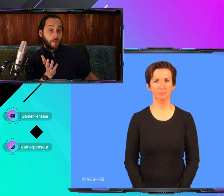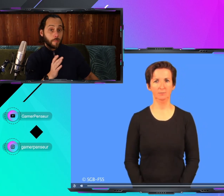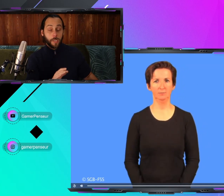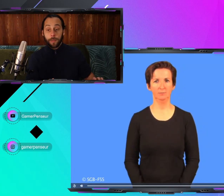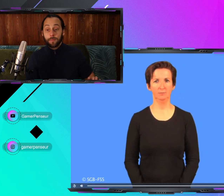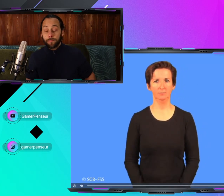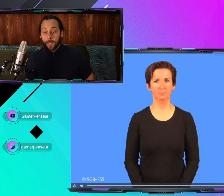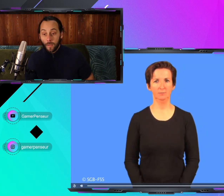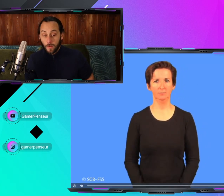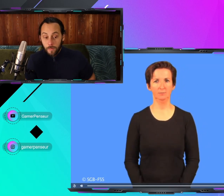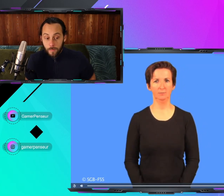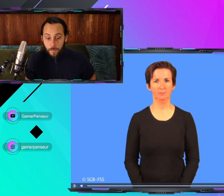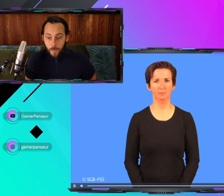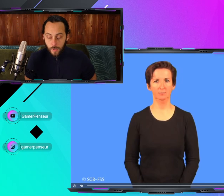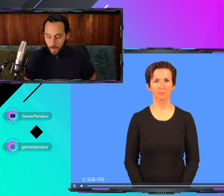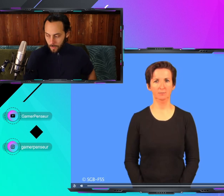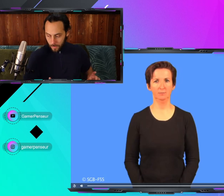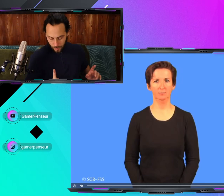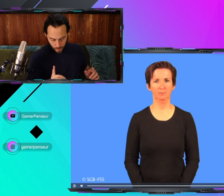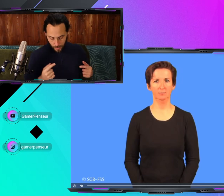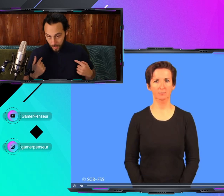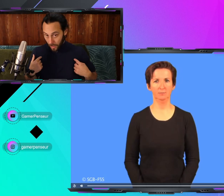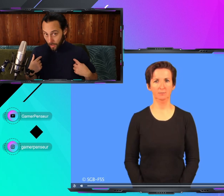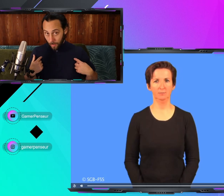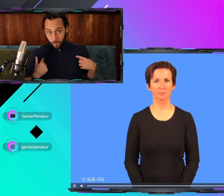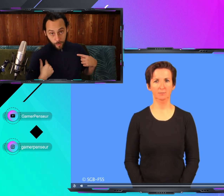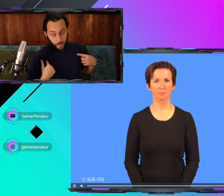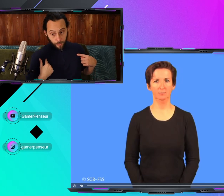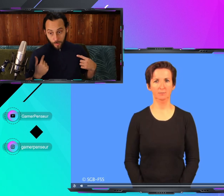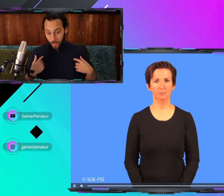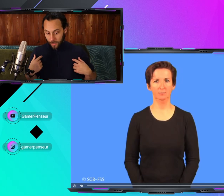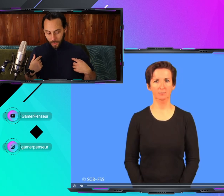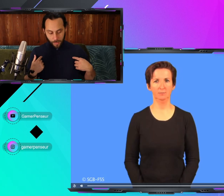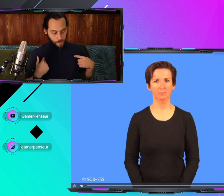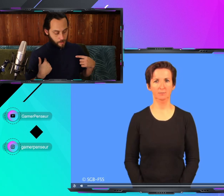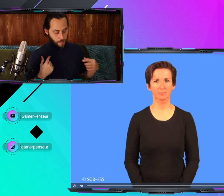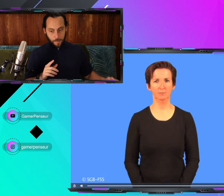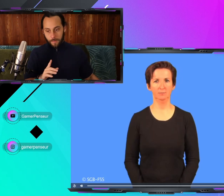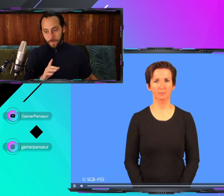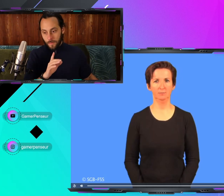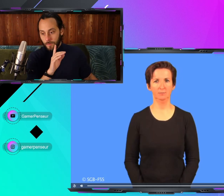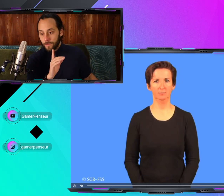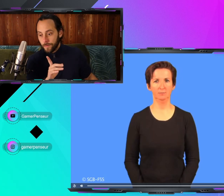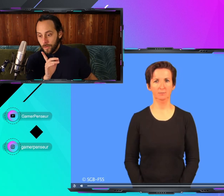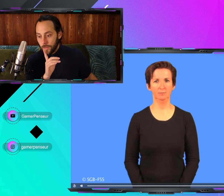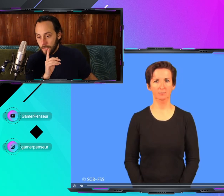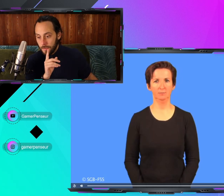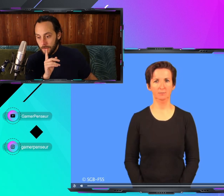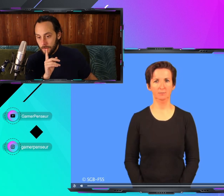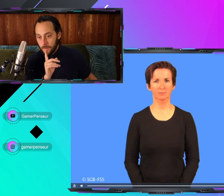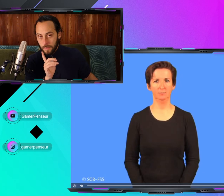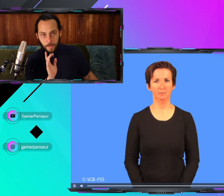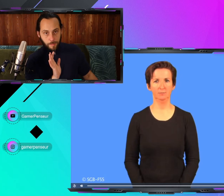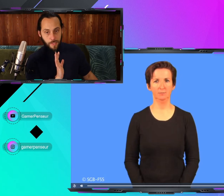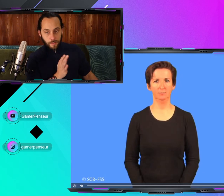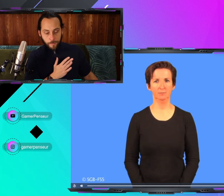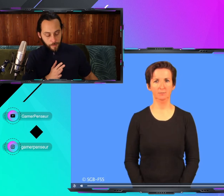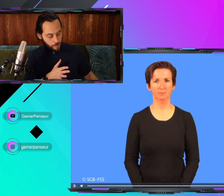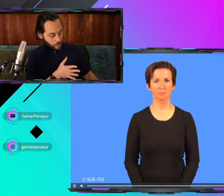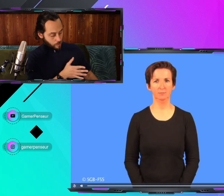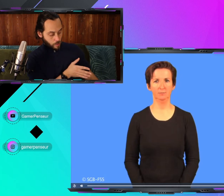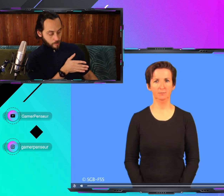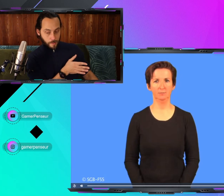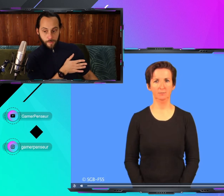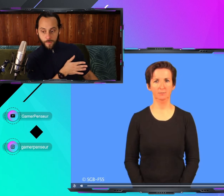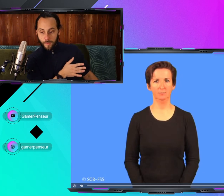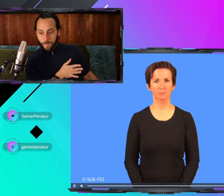Ah, ok, bah il n'y a pas de pi alors. Il y a un mouvement d'épaule hein, qui indique... On va regarder. Hein. Les petits-enfants, ils sont